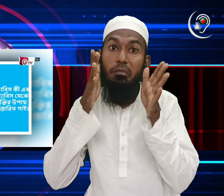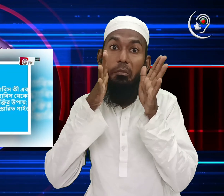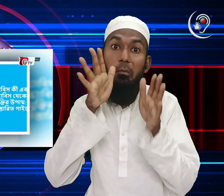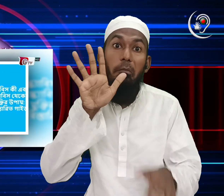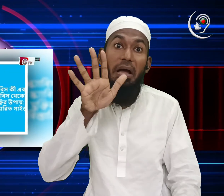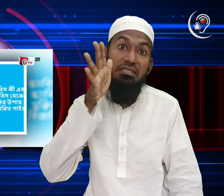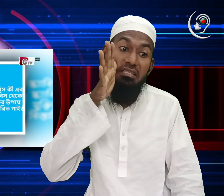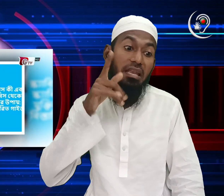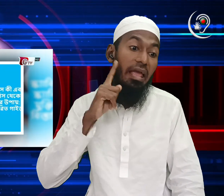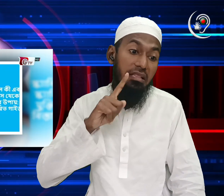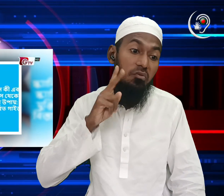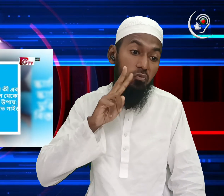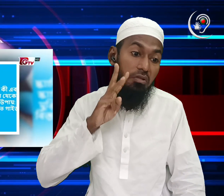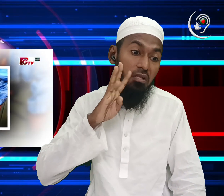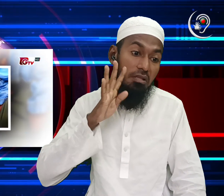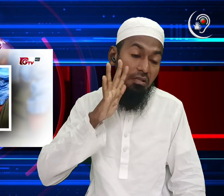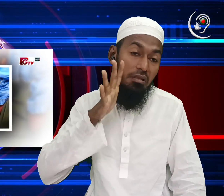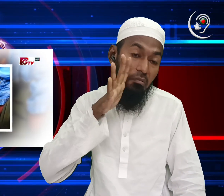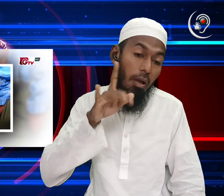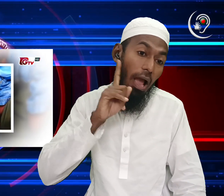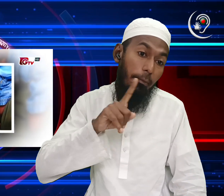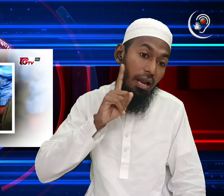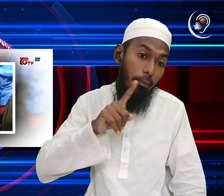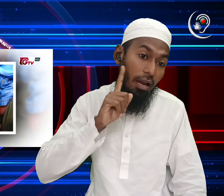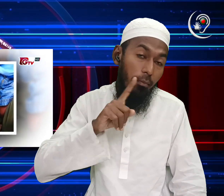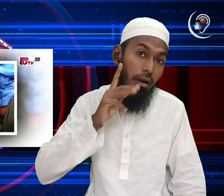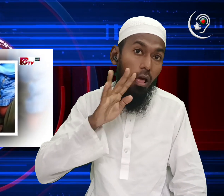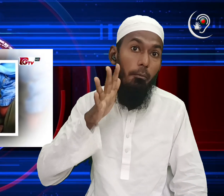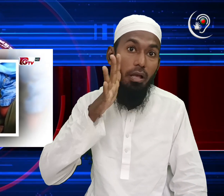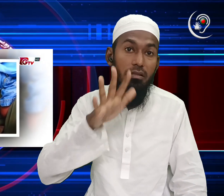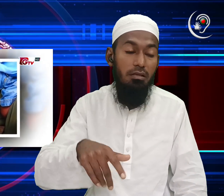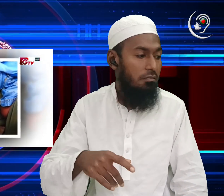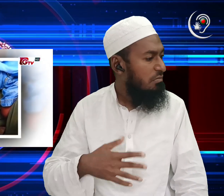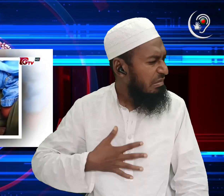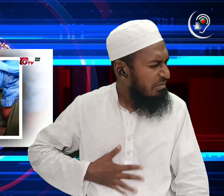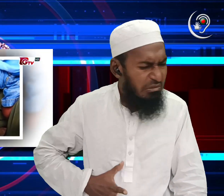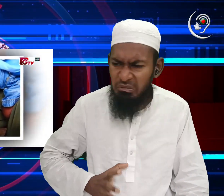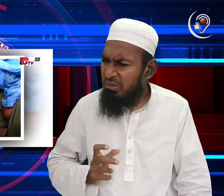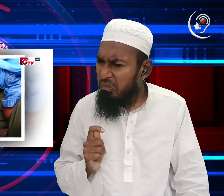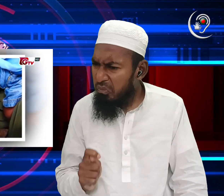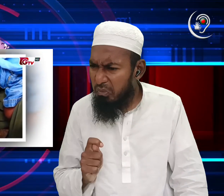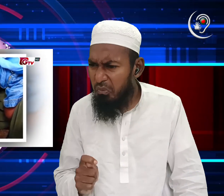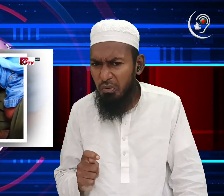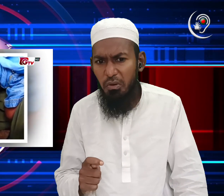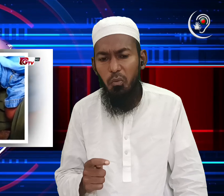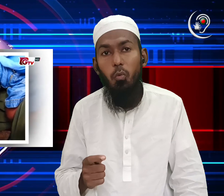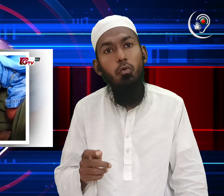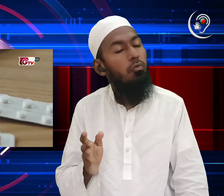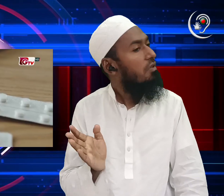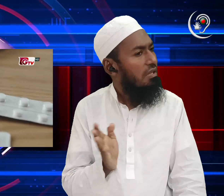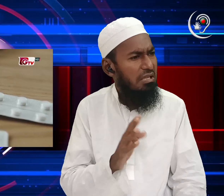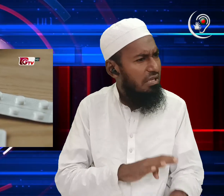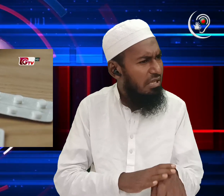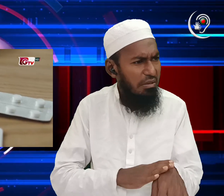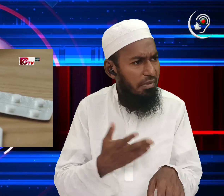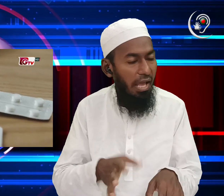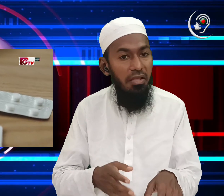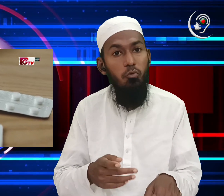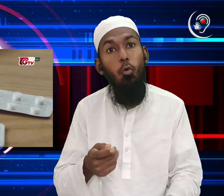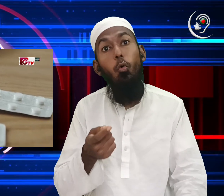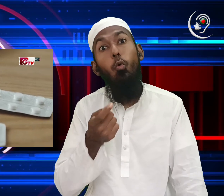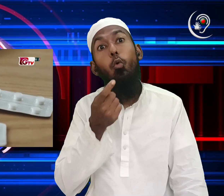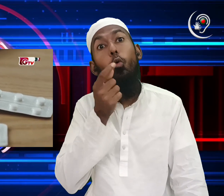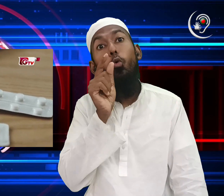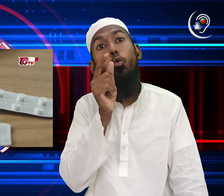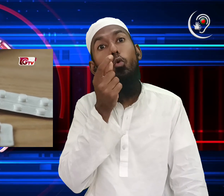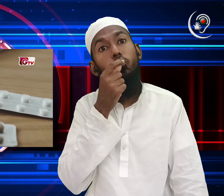ক্রিম ব্যবহারে কাজ না দিলে প্রয়োজনে আইভারমেকটিন নামক মুখে খাওয়ার ওষুধ সপ্তাহে 1টি করে 4 সপ্তাহ খাওয়ার পরামর্শ দেয়া